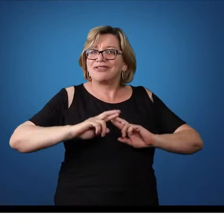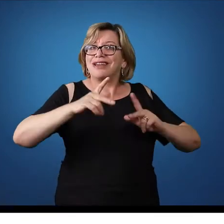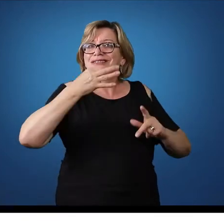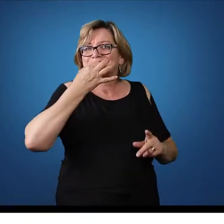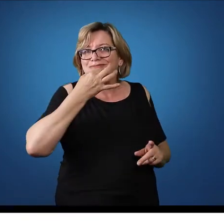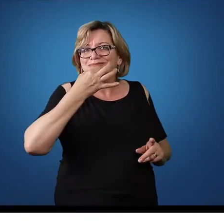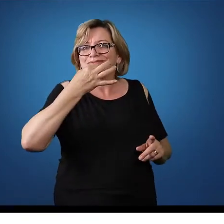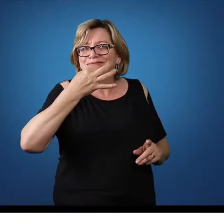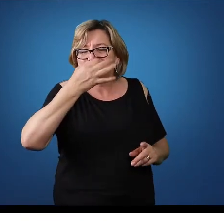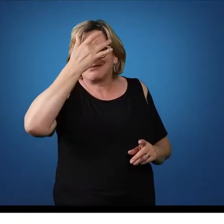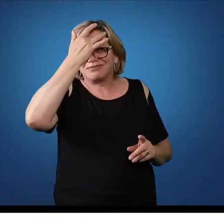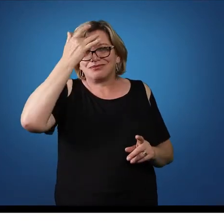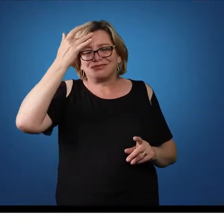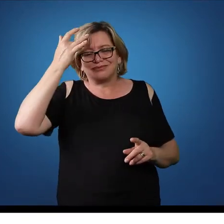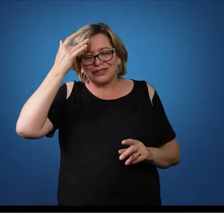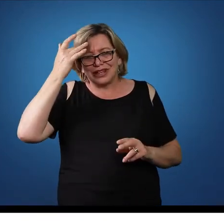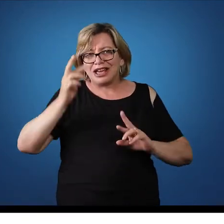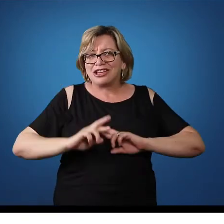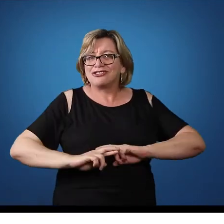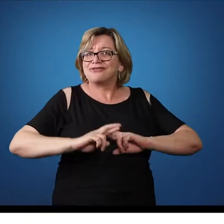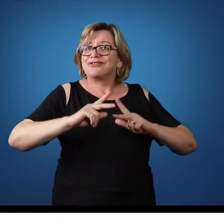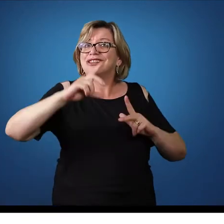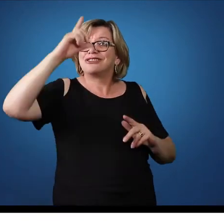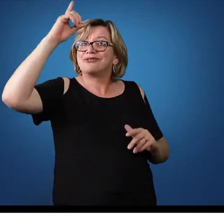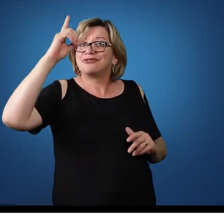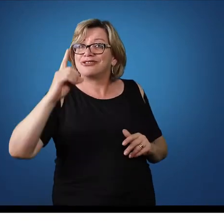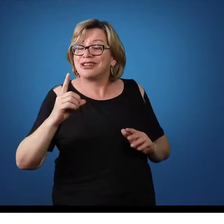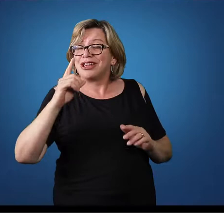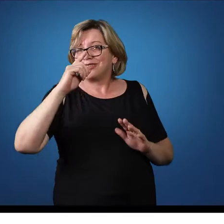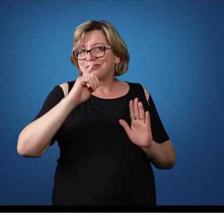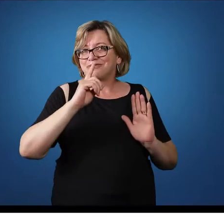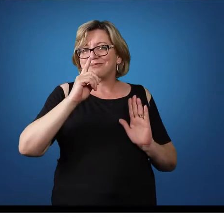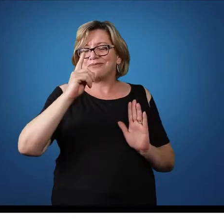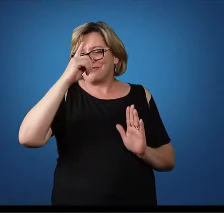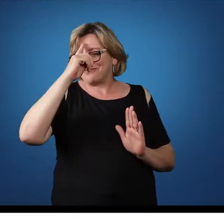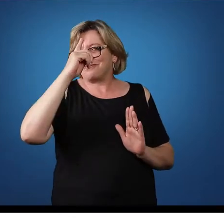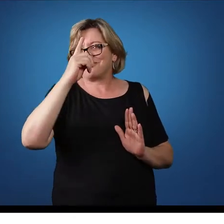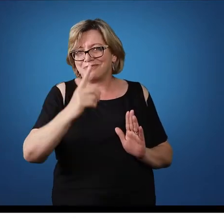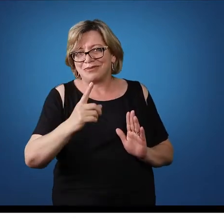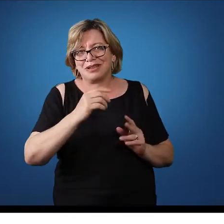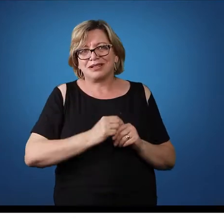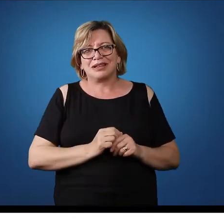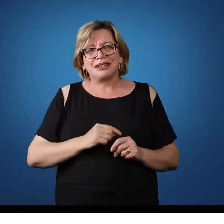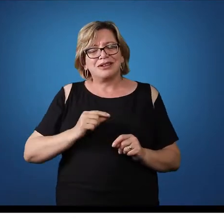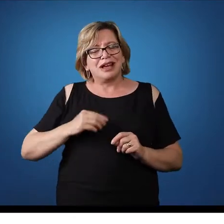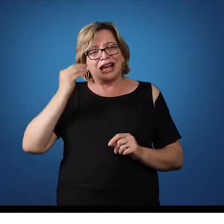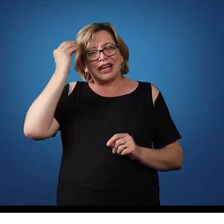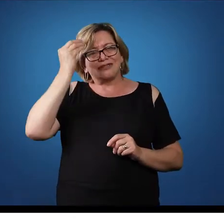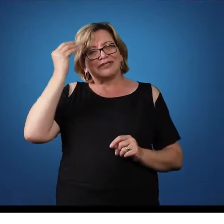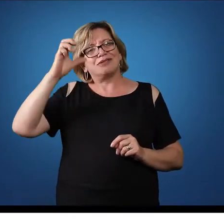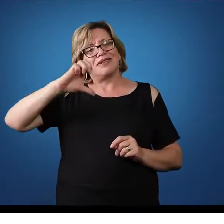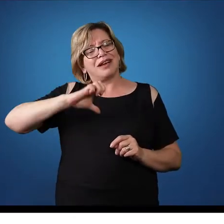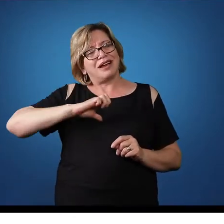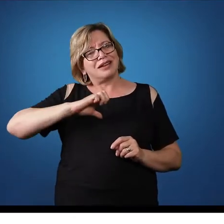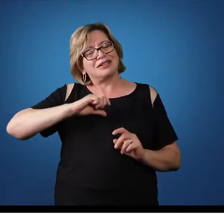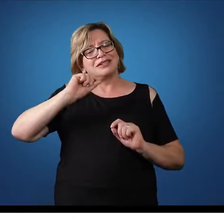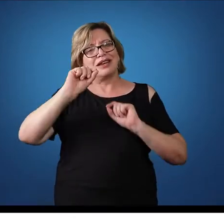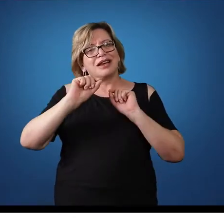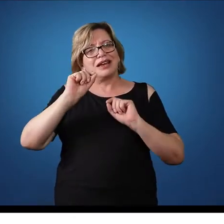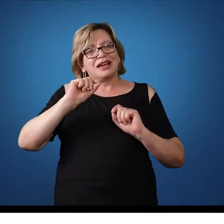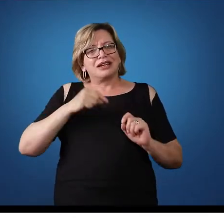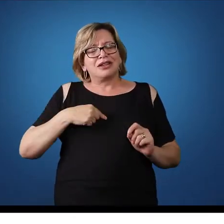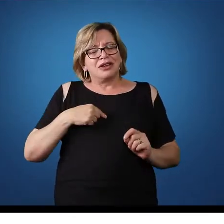pensam, independentemente do que o direito nos diz sobre isso. A reflexão ética é justamente aquela reflexão onde a gente está, por assim